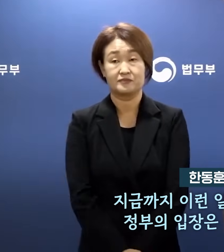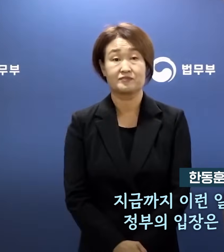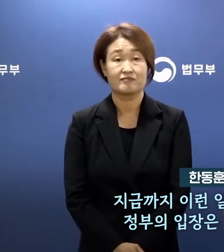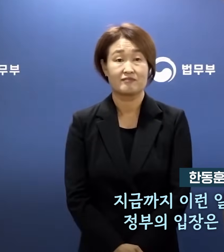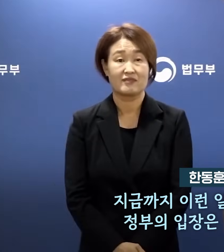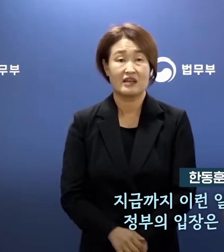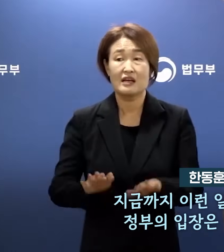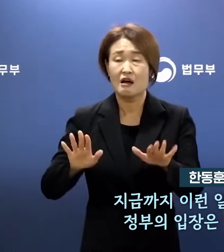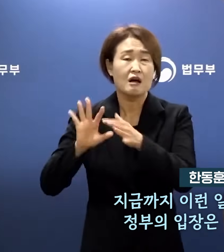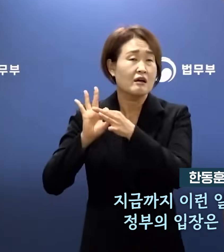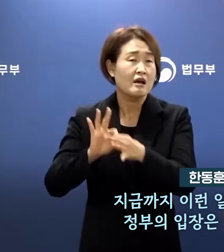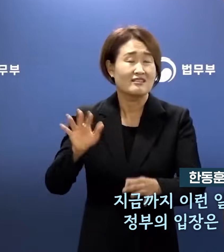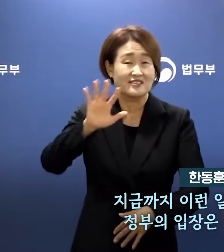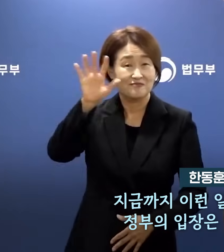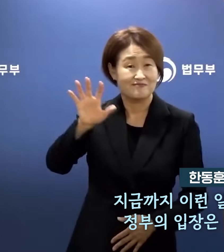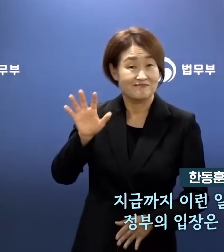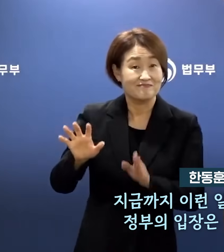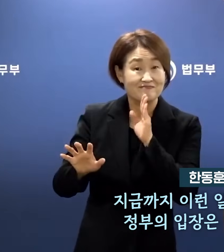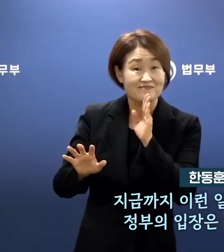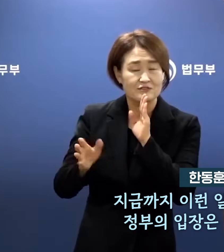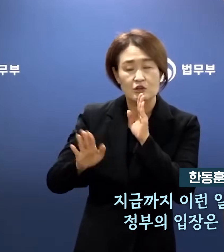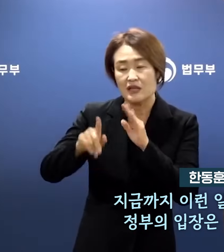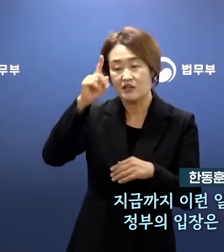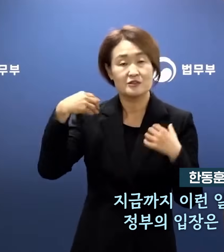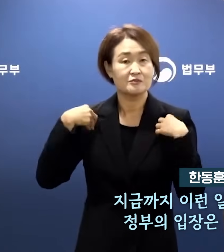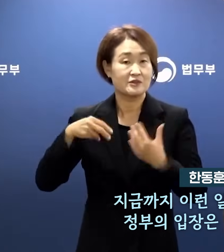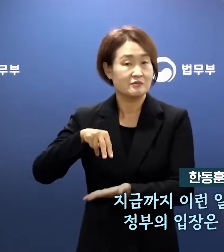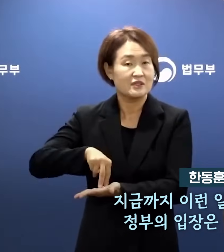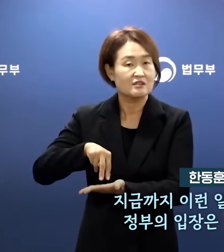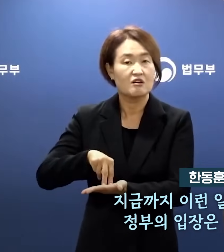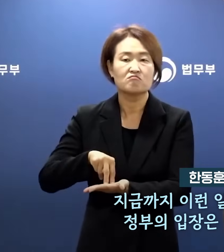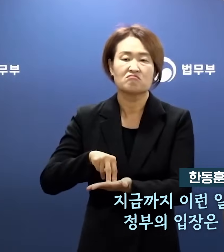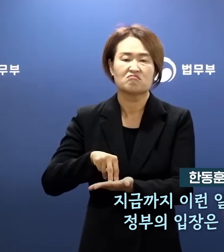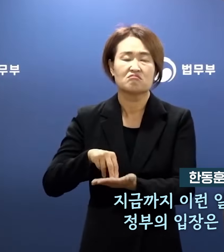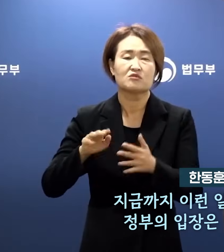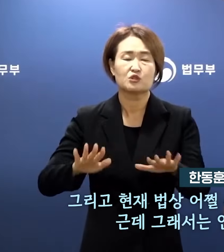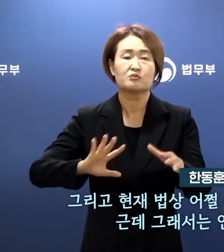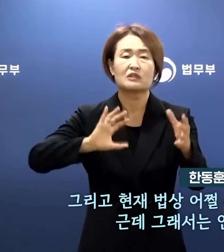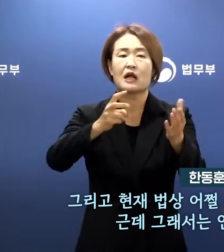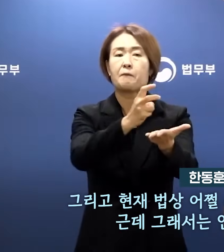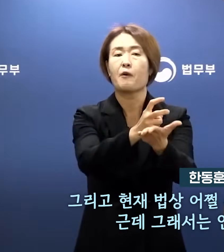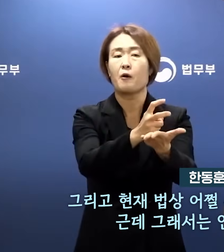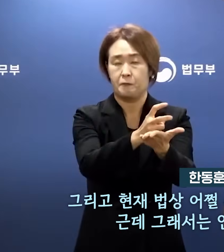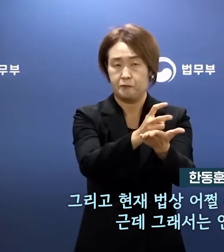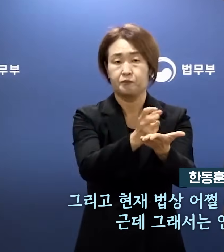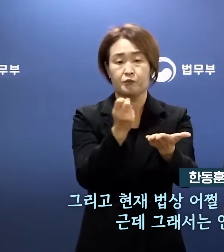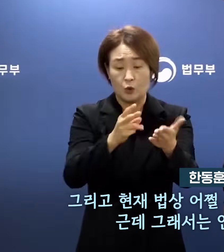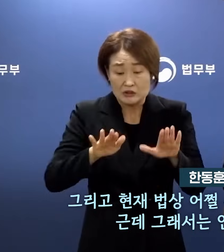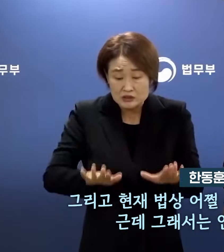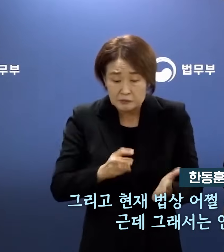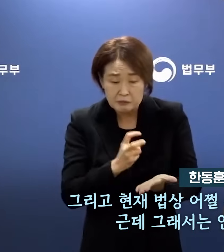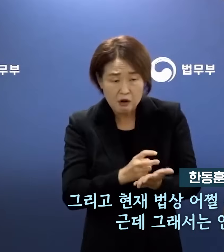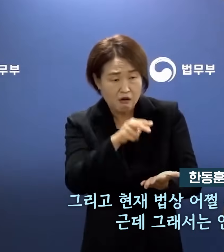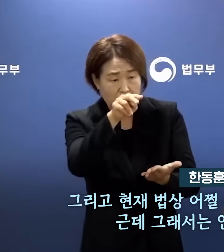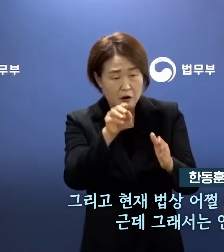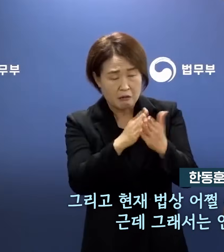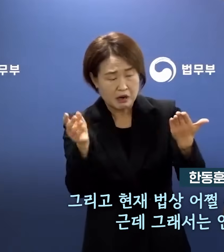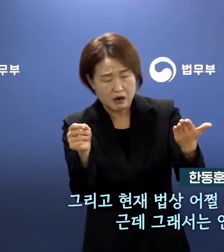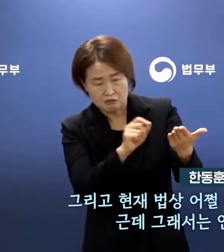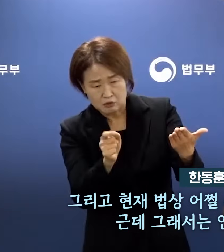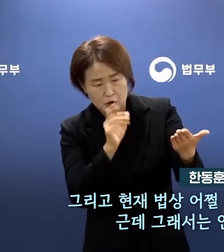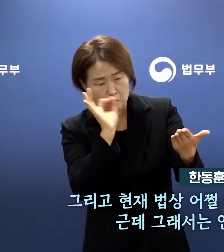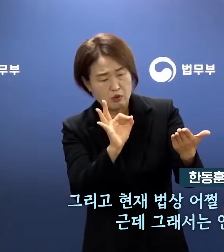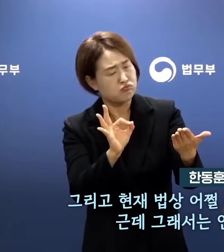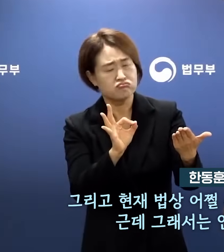지금까지 이런 일은 계속 있어 왔는데 정부의 입장은 법상, 헌법상 원칙 그리고 현재 법상 어쩔 수 없다고만